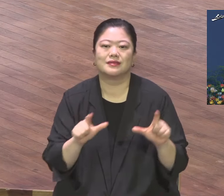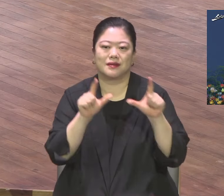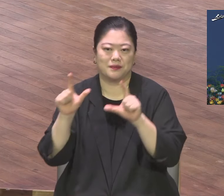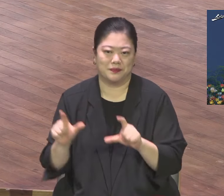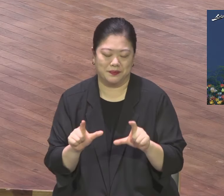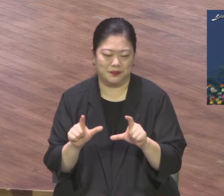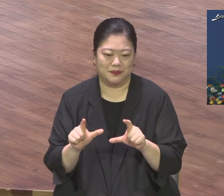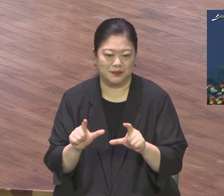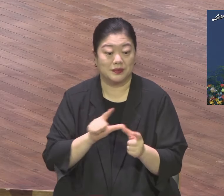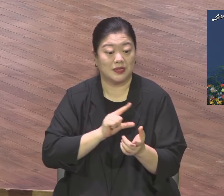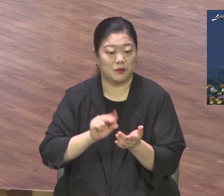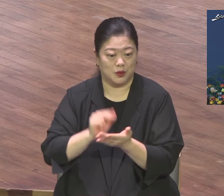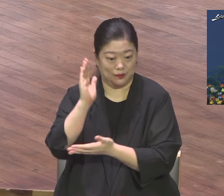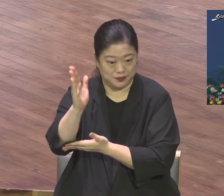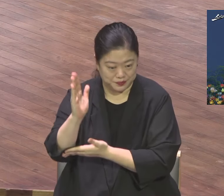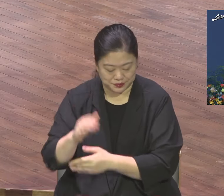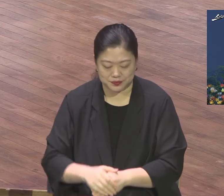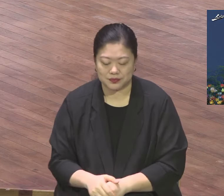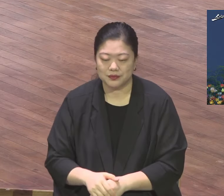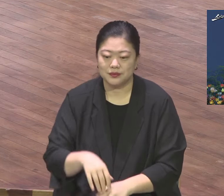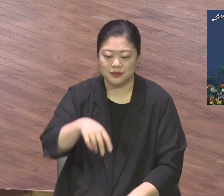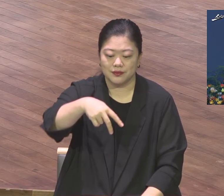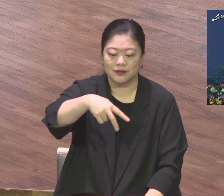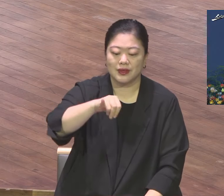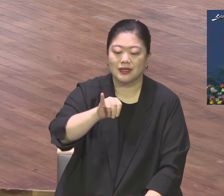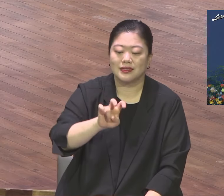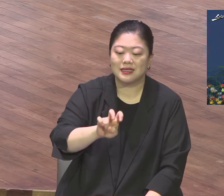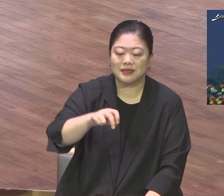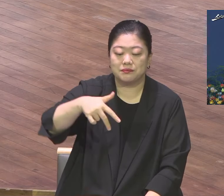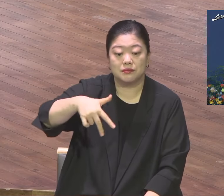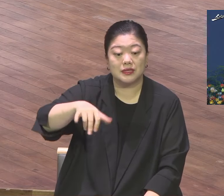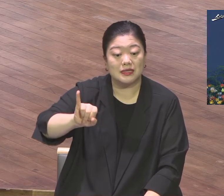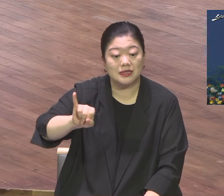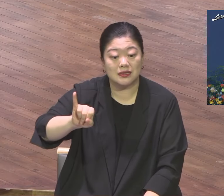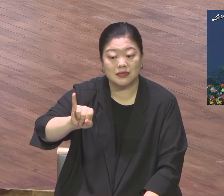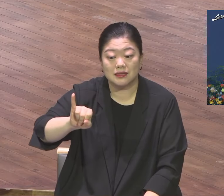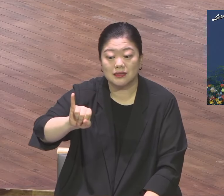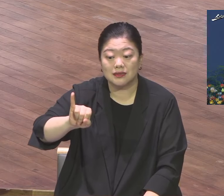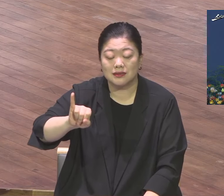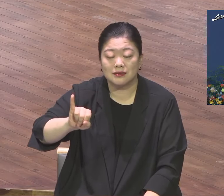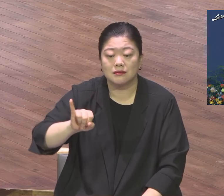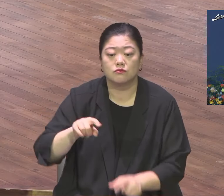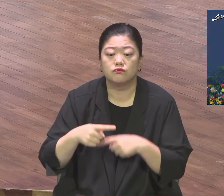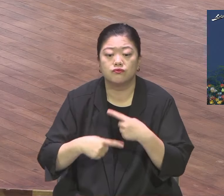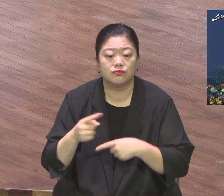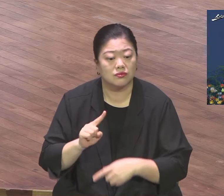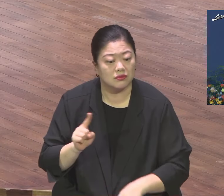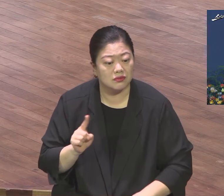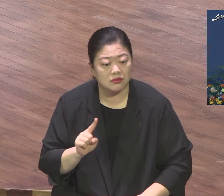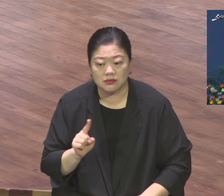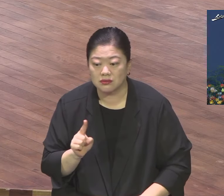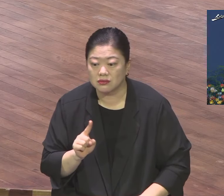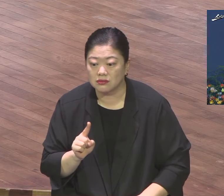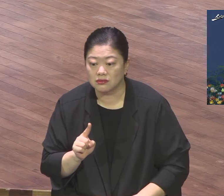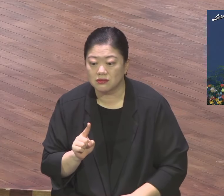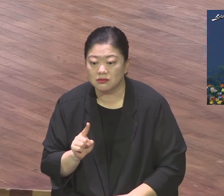오늘 제목이 심지가 견고한 인생. 자, 우리가 인생을 살면서